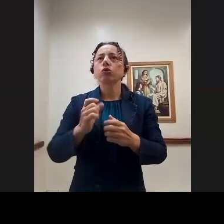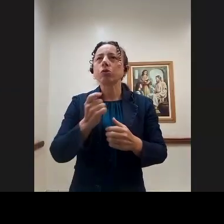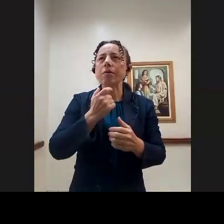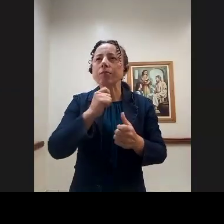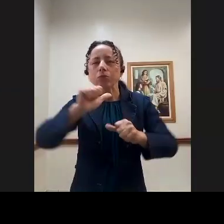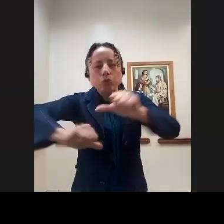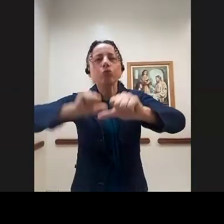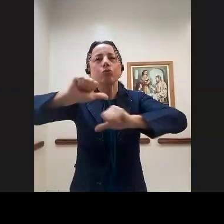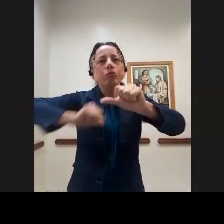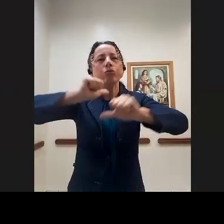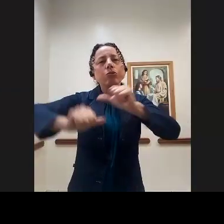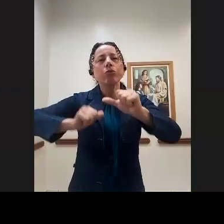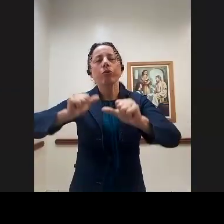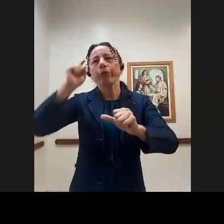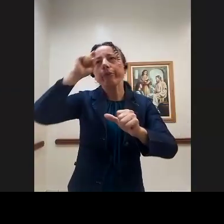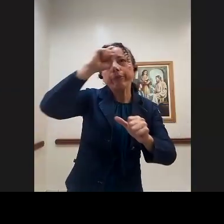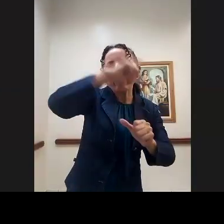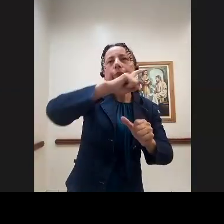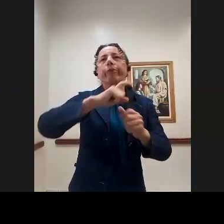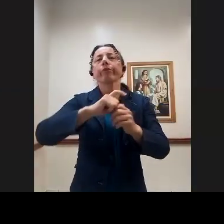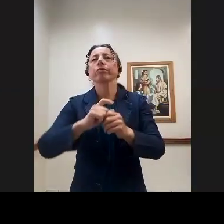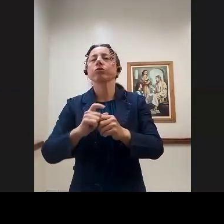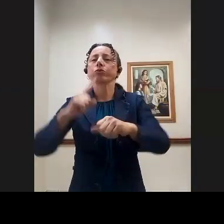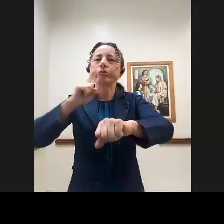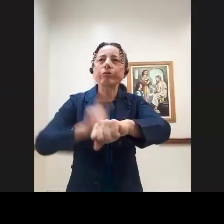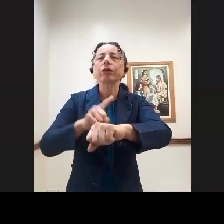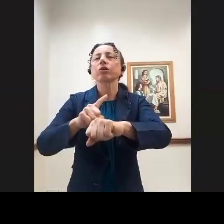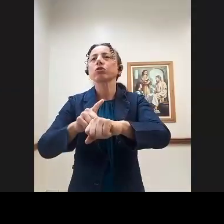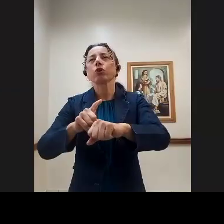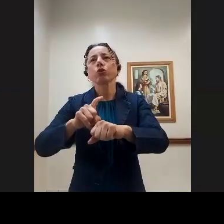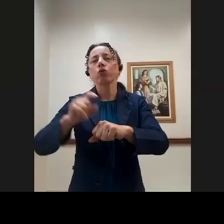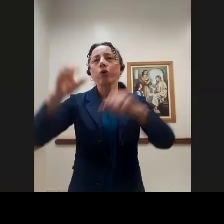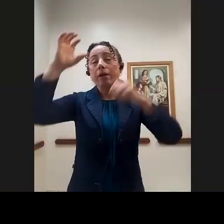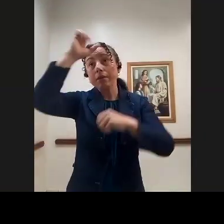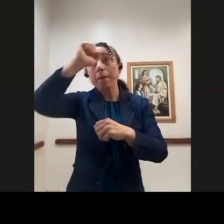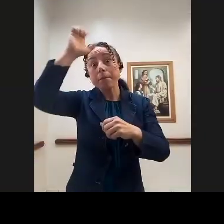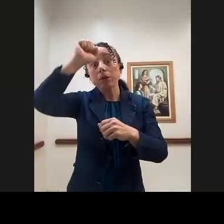momentos difíceis de aprendizado, que talvez a gente não aprenderia de outras maneiras. E eu sou muito grato pelo